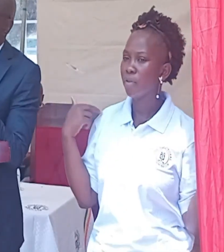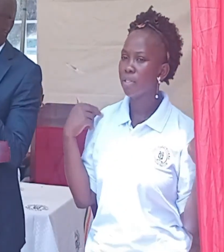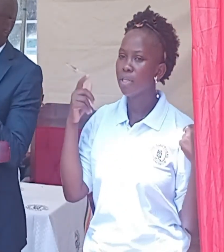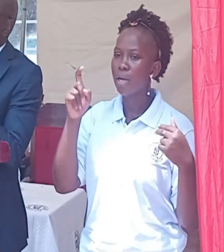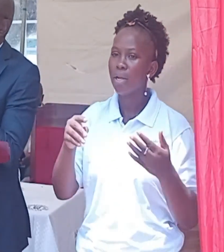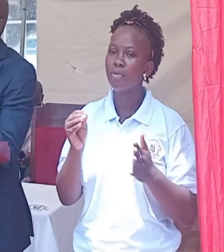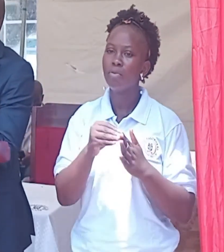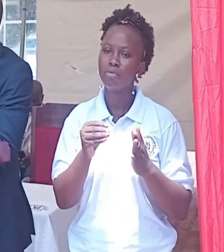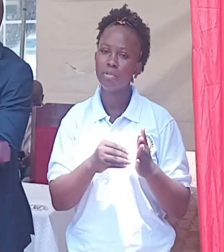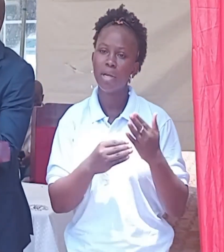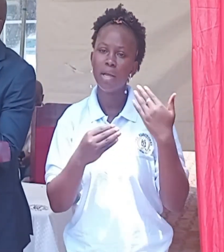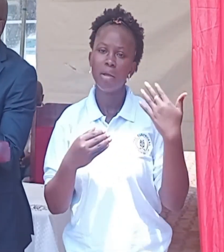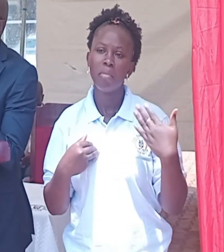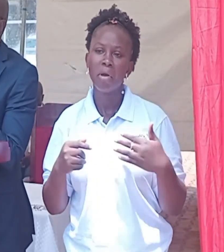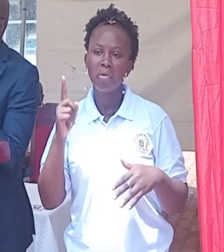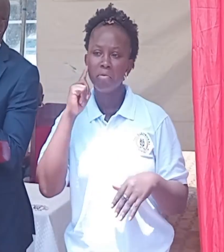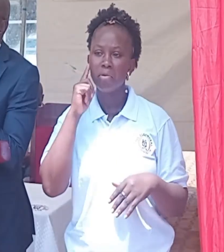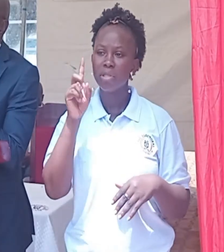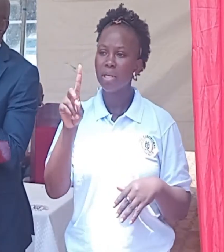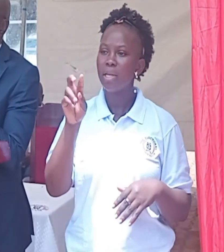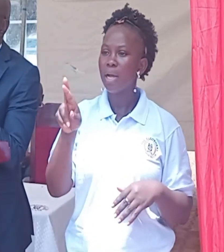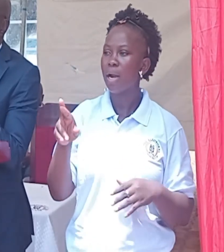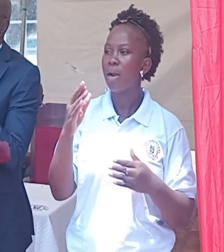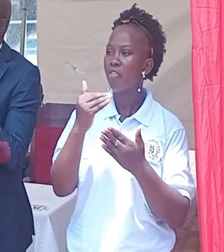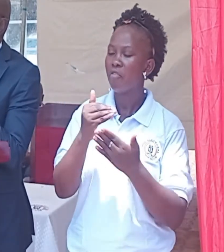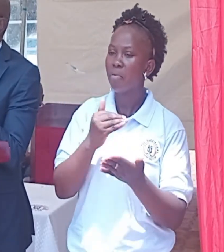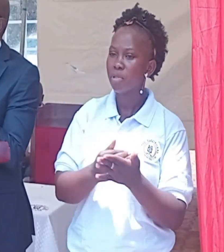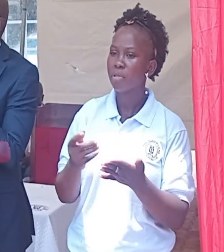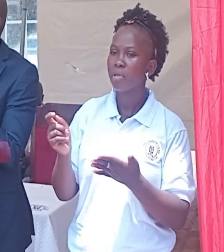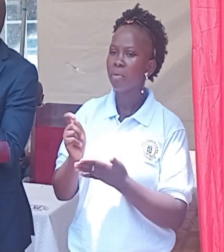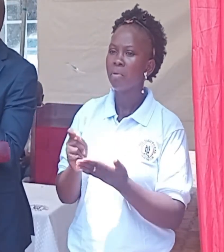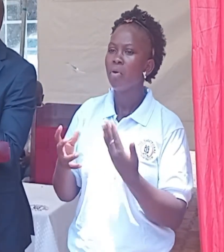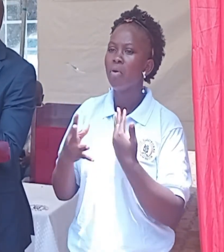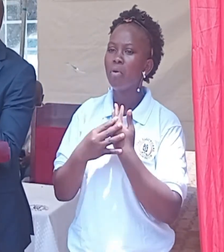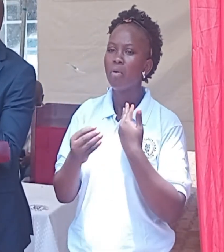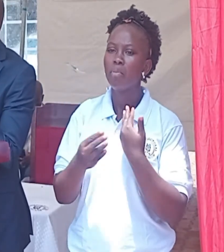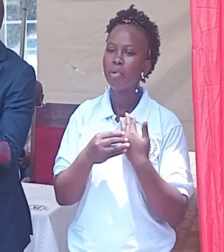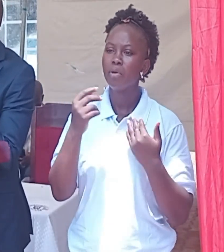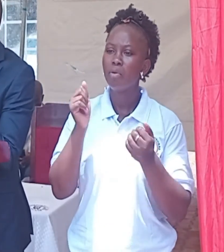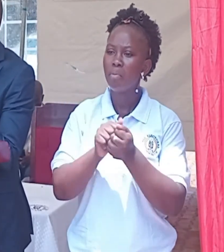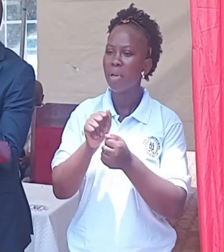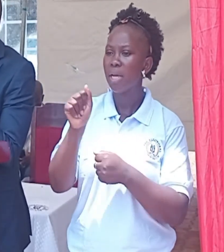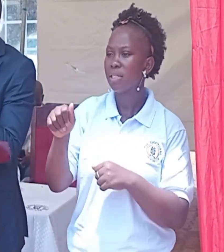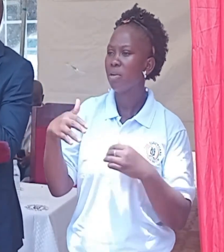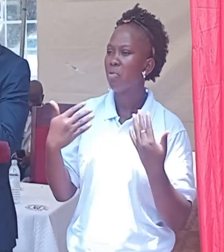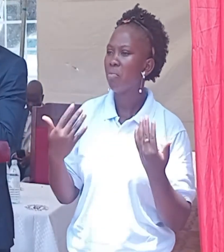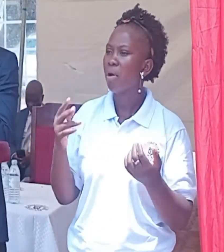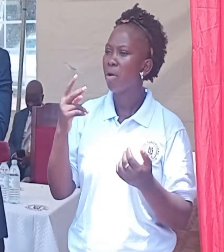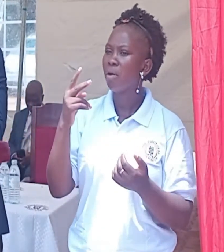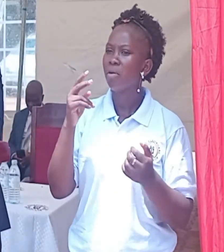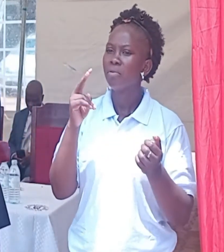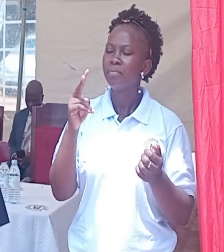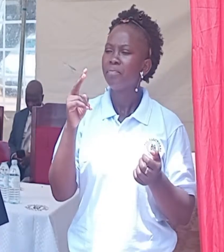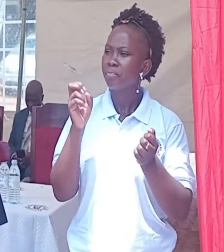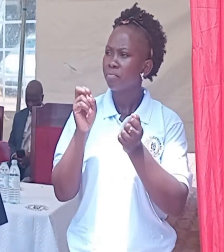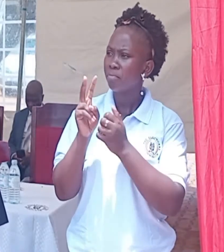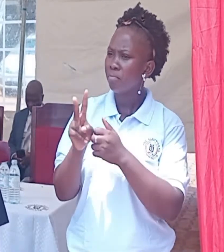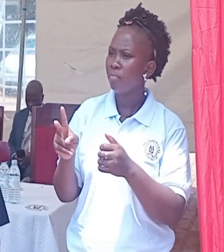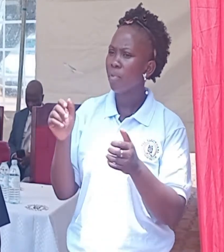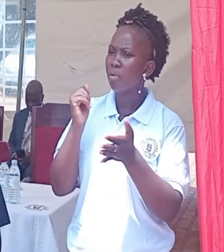empapula ndowooza DR forms mu Kampala bajuza kopi oba 15 oba 12 wange endala nnyo ziweereza